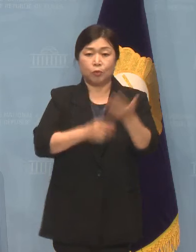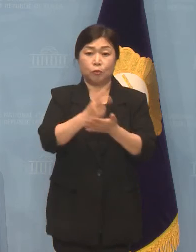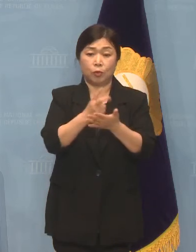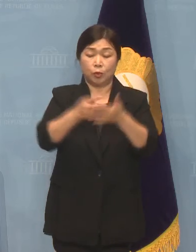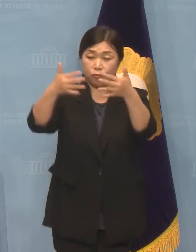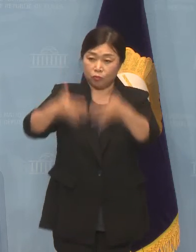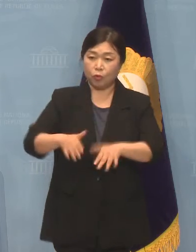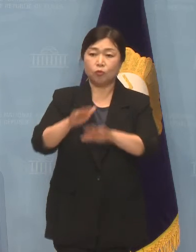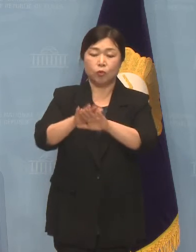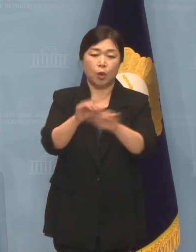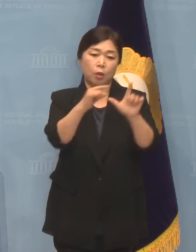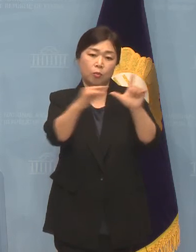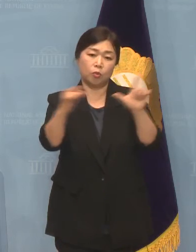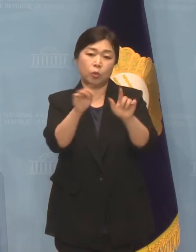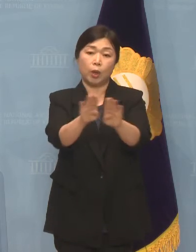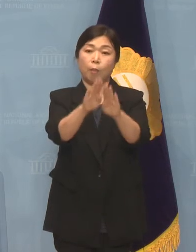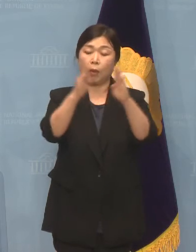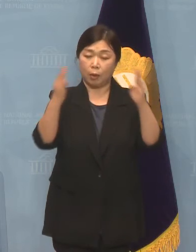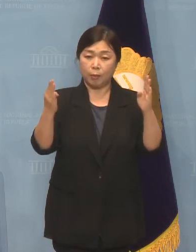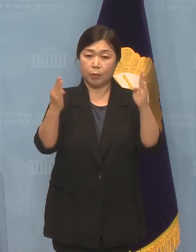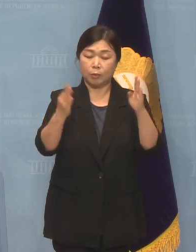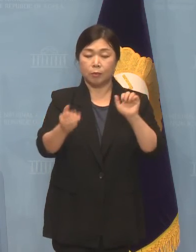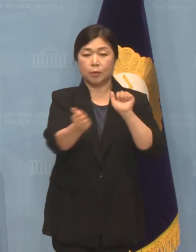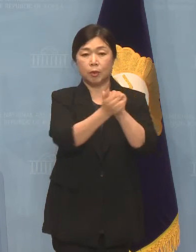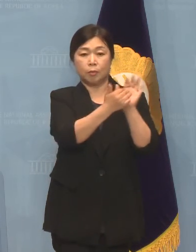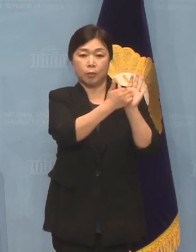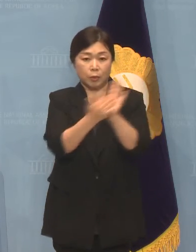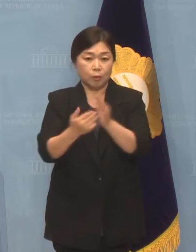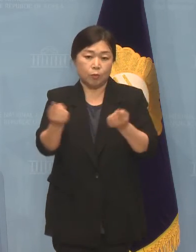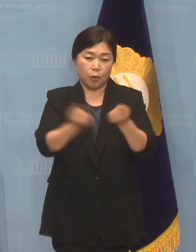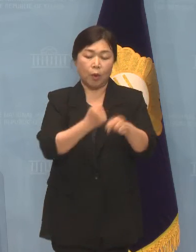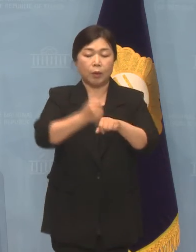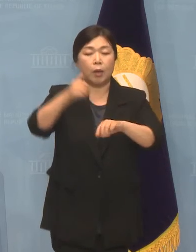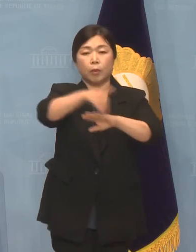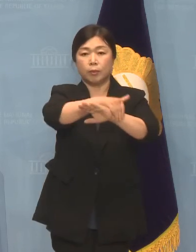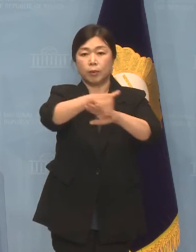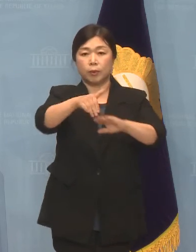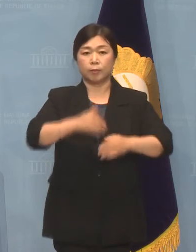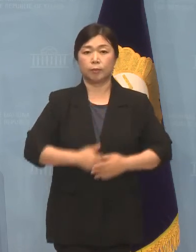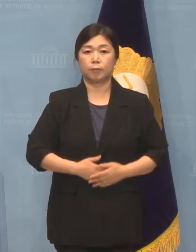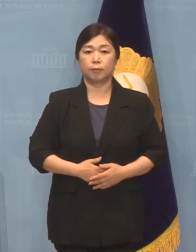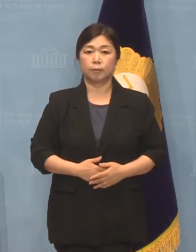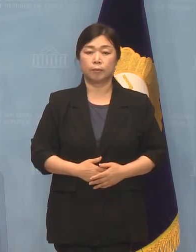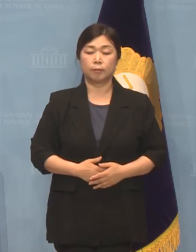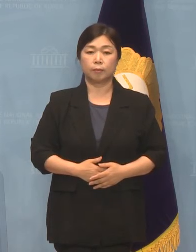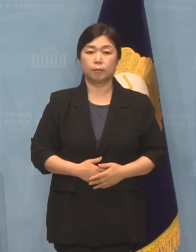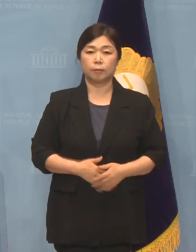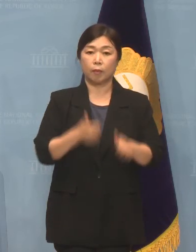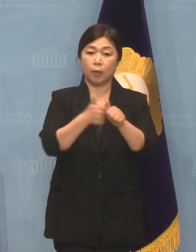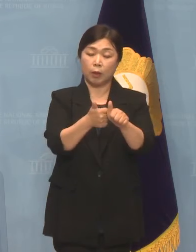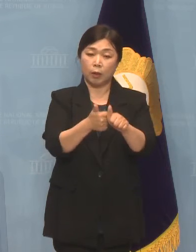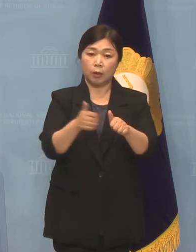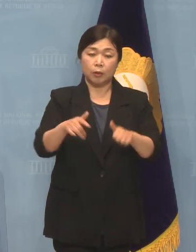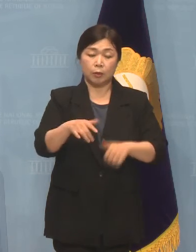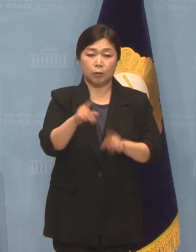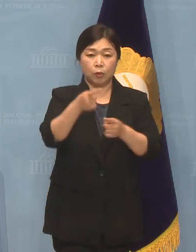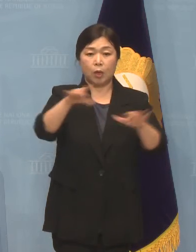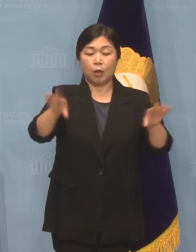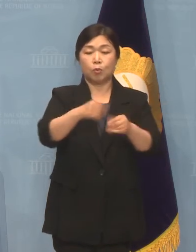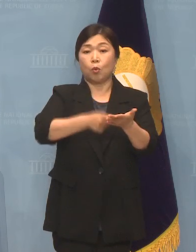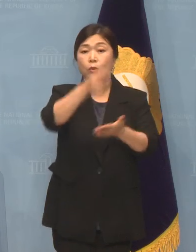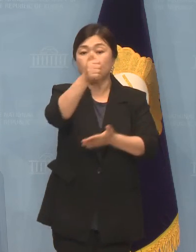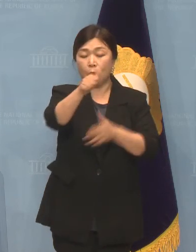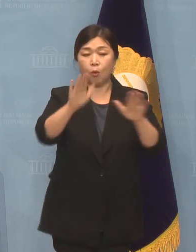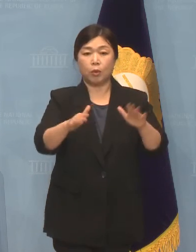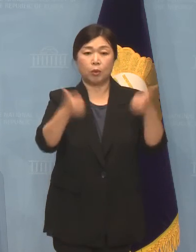하에 부분적으로 개방하는 등 방역 대책이 조정될 예정입니다. 이에 따라 이춘석 국회 사무총장은